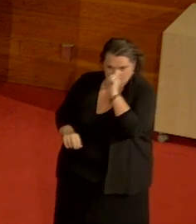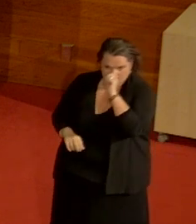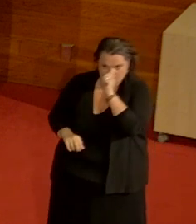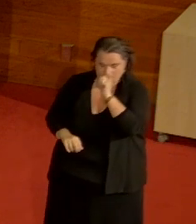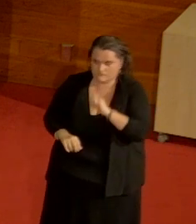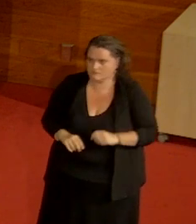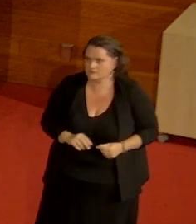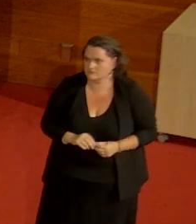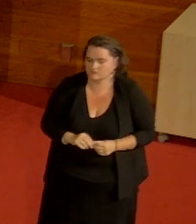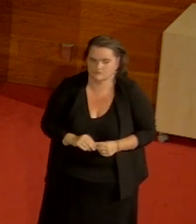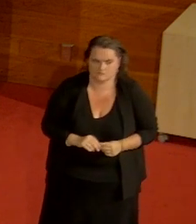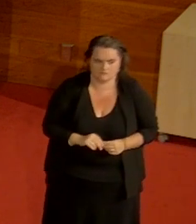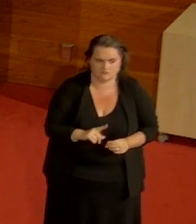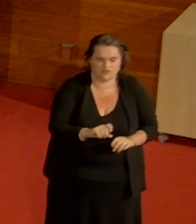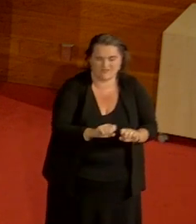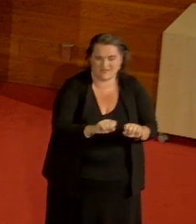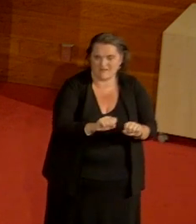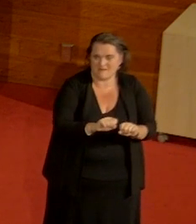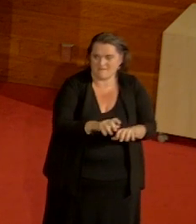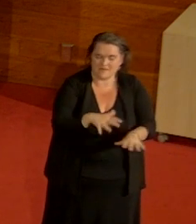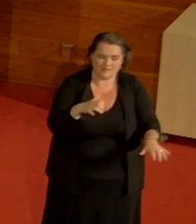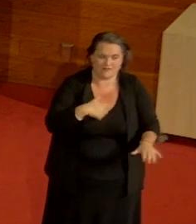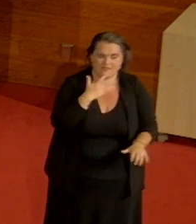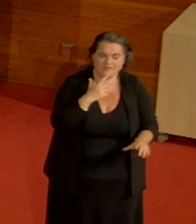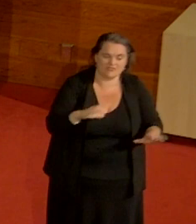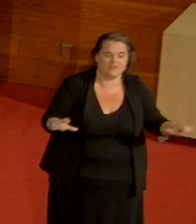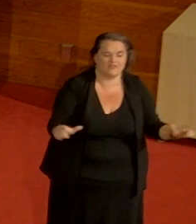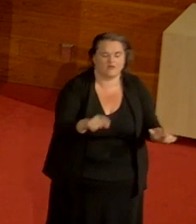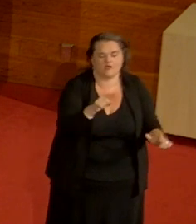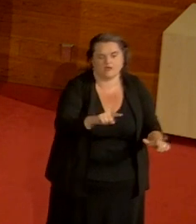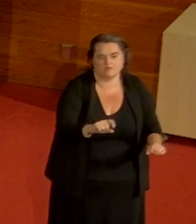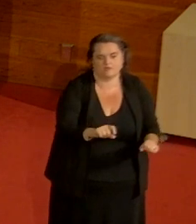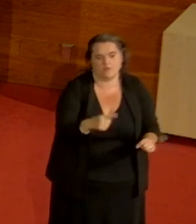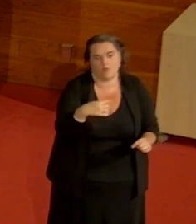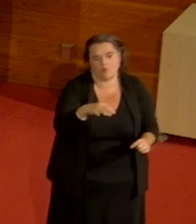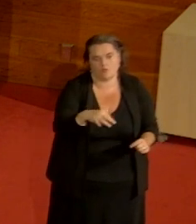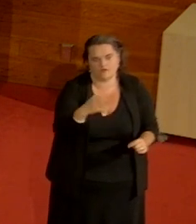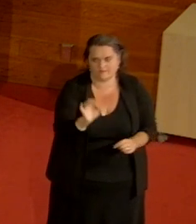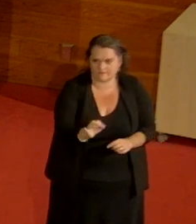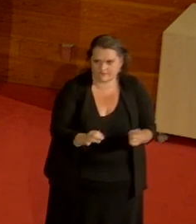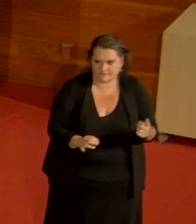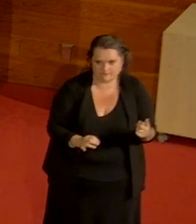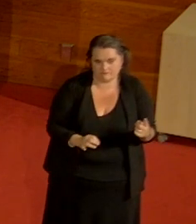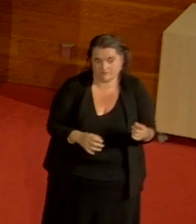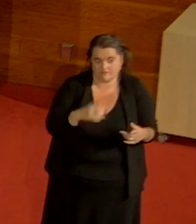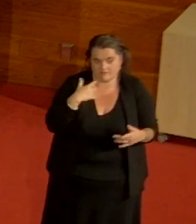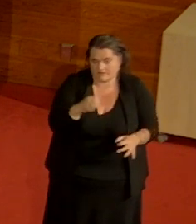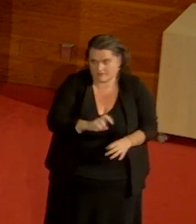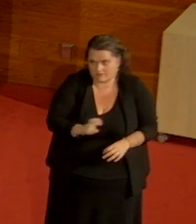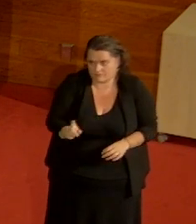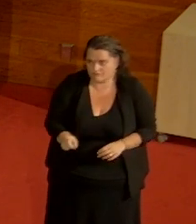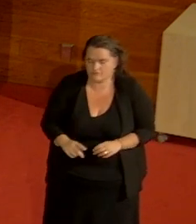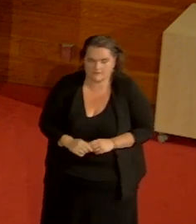voz con la voz más alta a mí me parece también que para que una herramienta que es también eh que va a ser